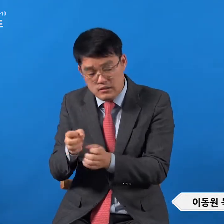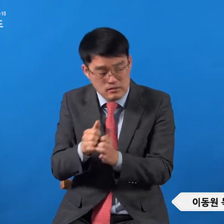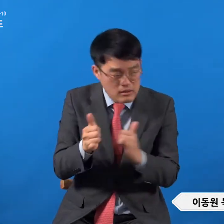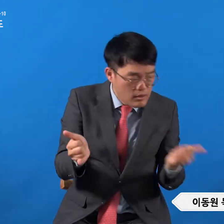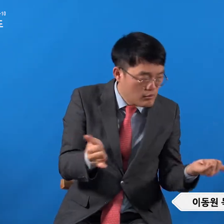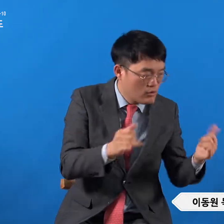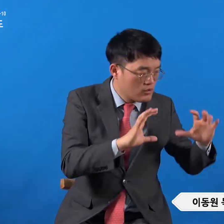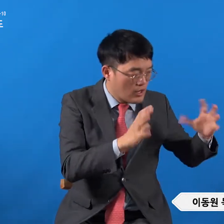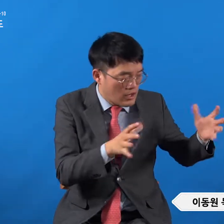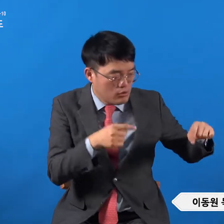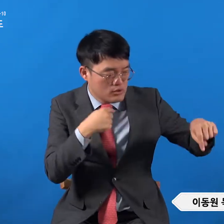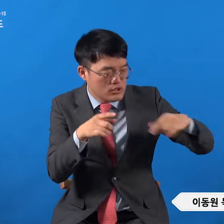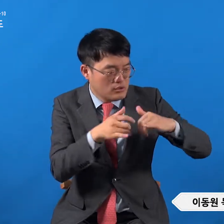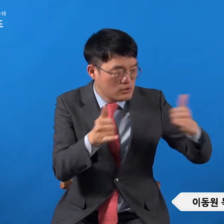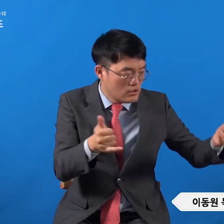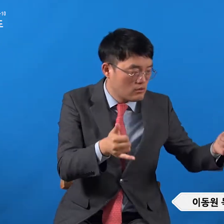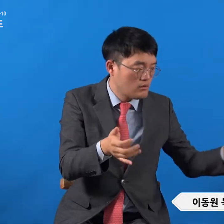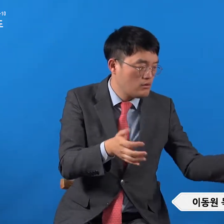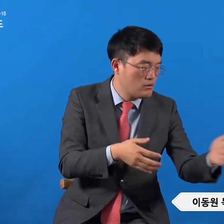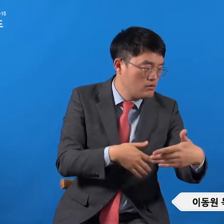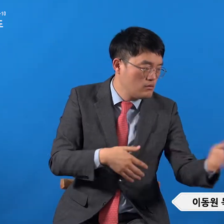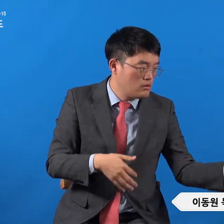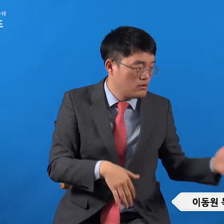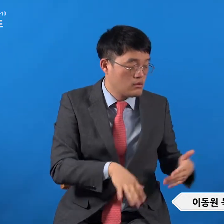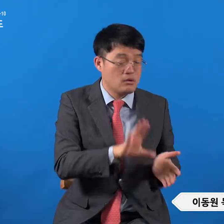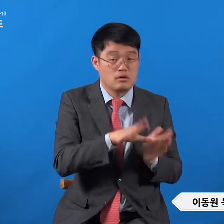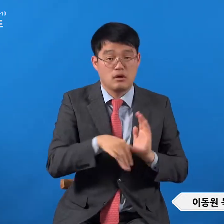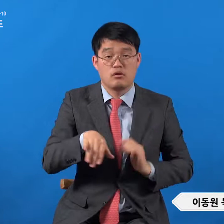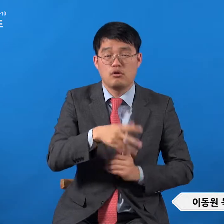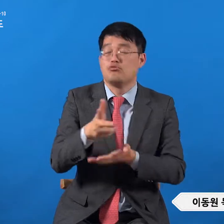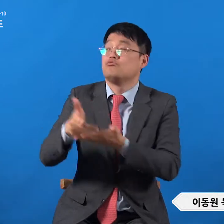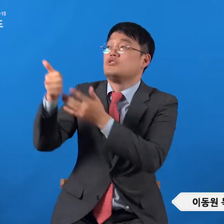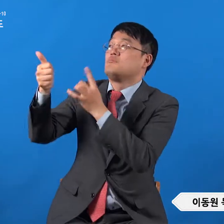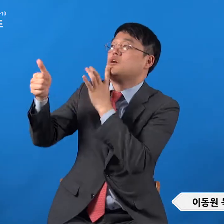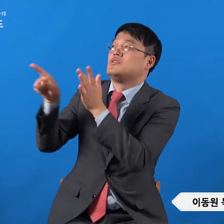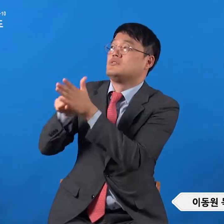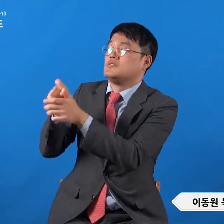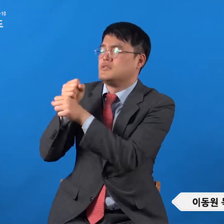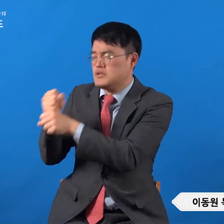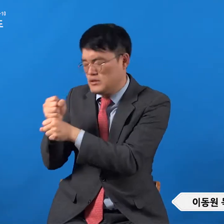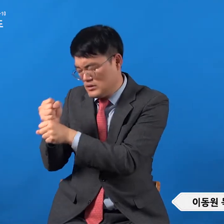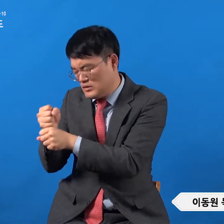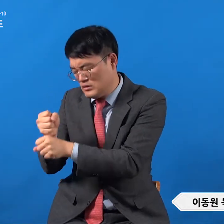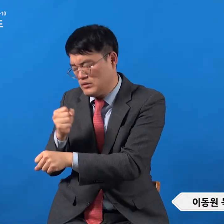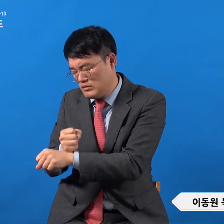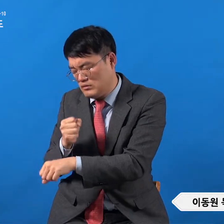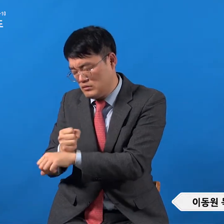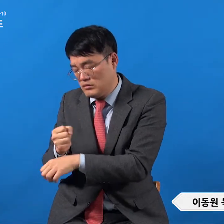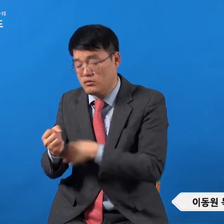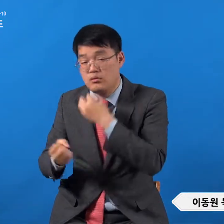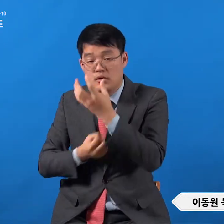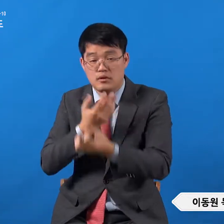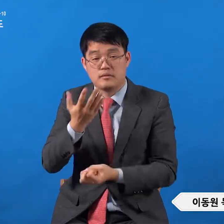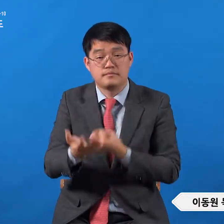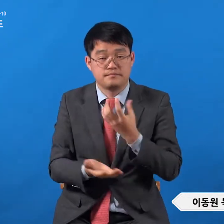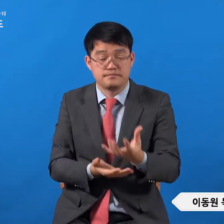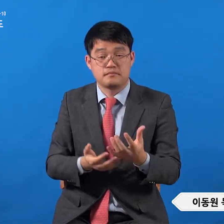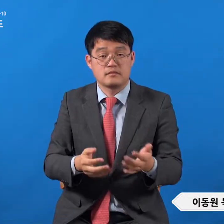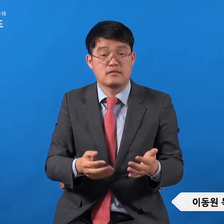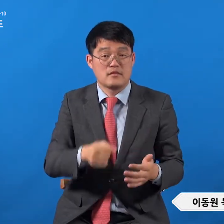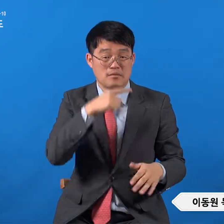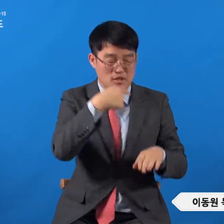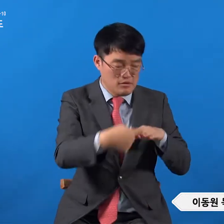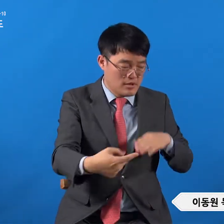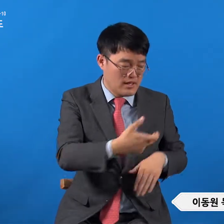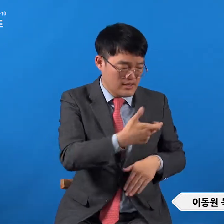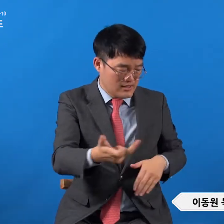사람도 지도자도 나라도 아무것도 없었던 그때 우리는 주님만을 의지하는 것을 배운 것이에요. 민족의 큰